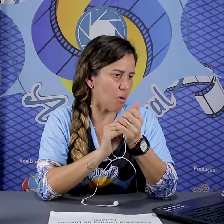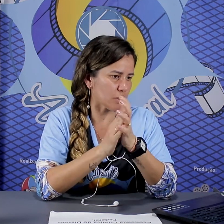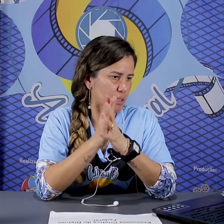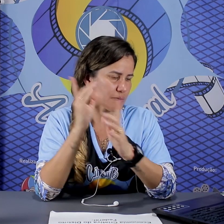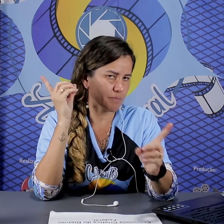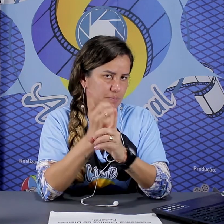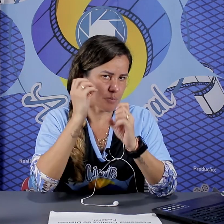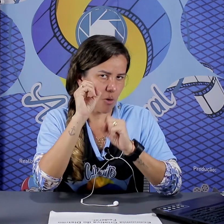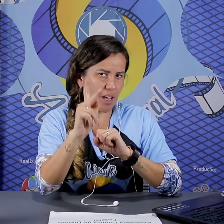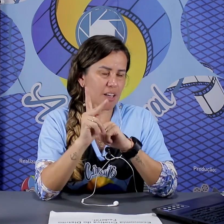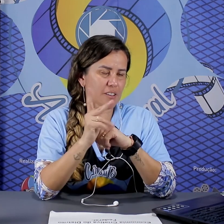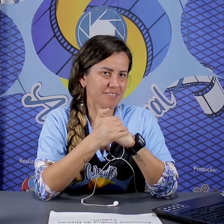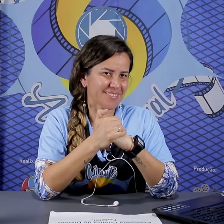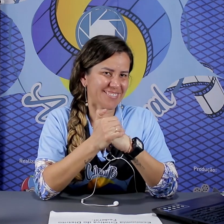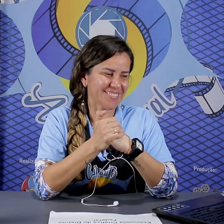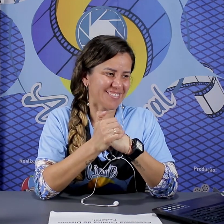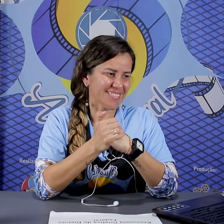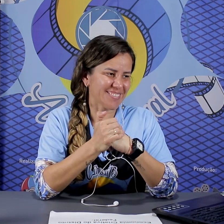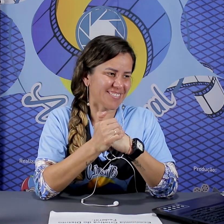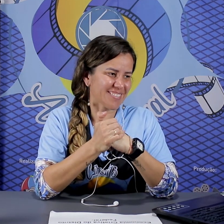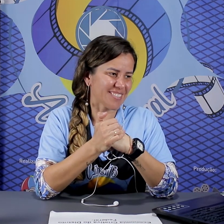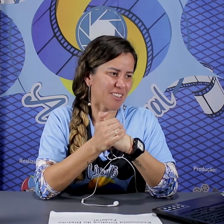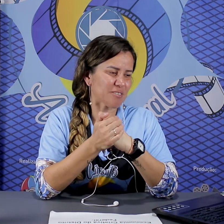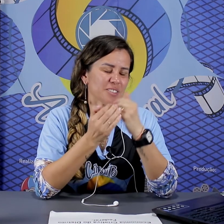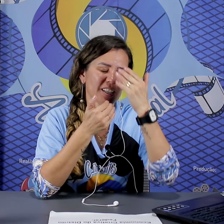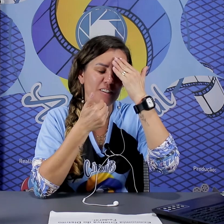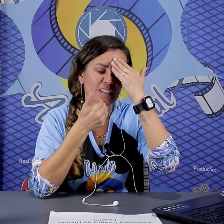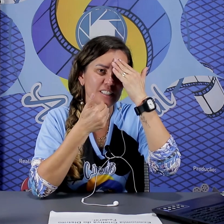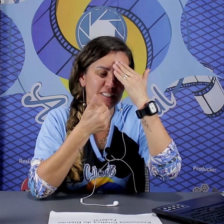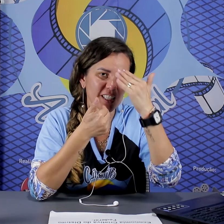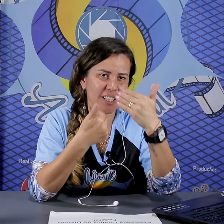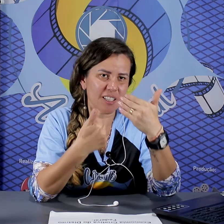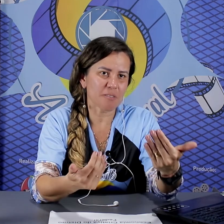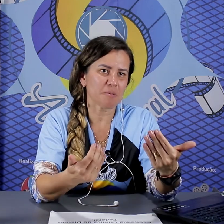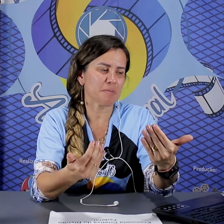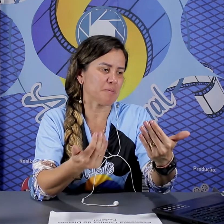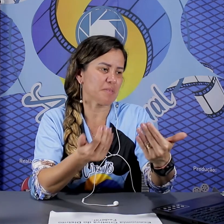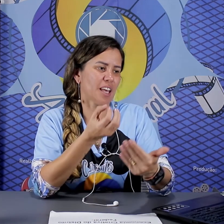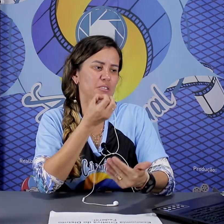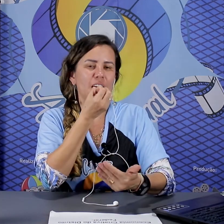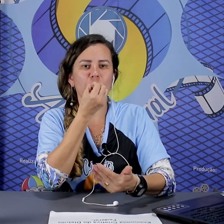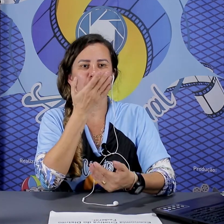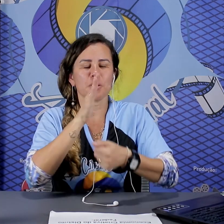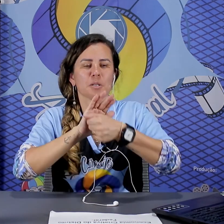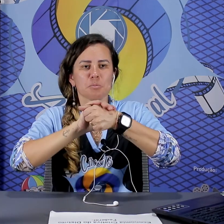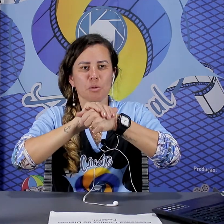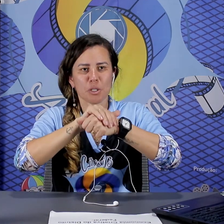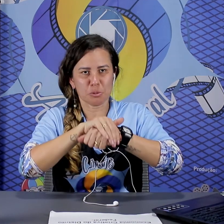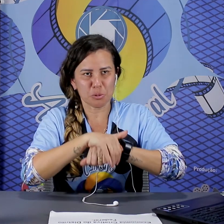encontra. Ok? Então, quero agradecer, quero dar, boa